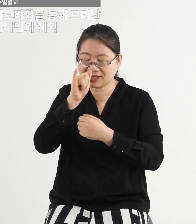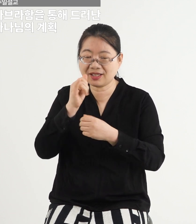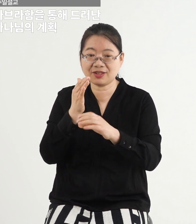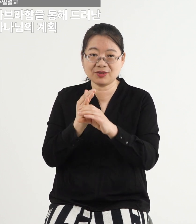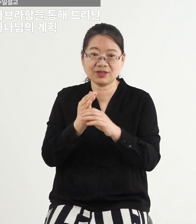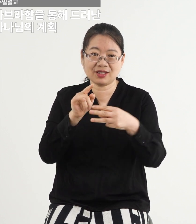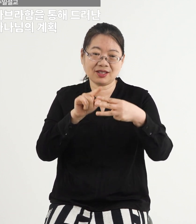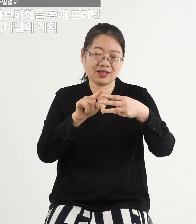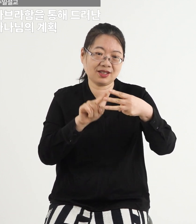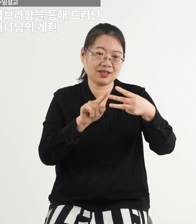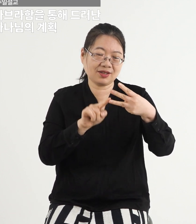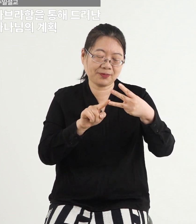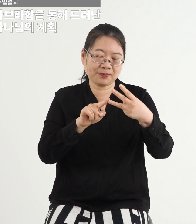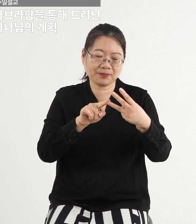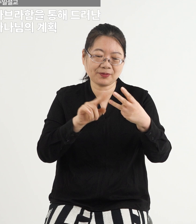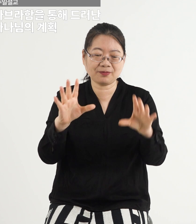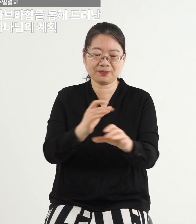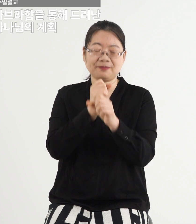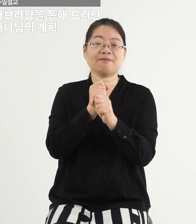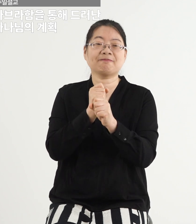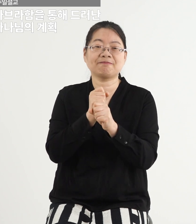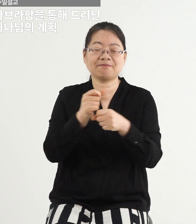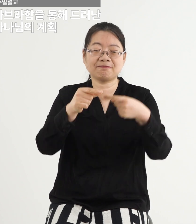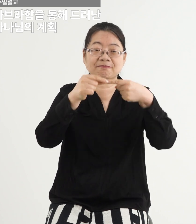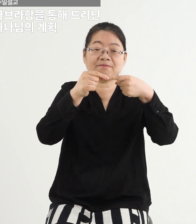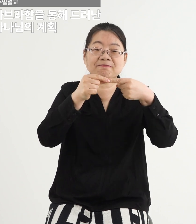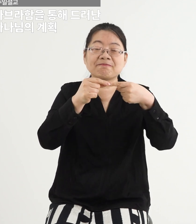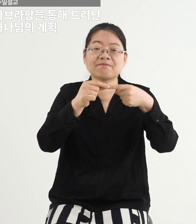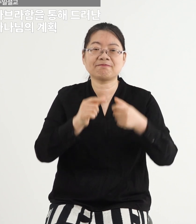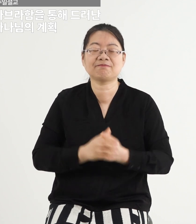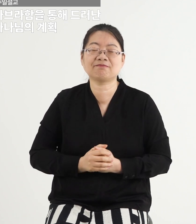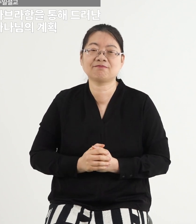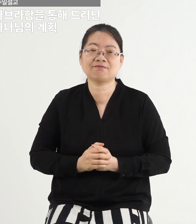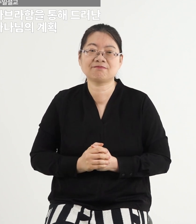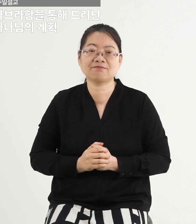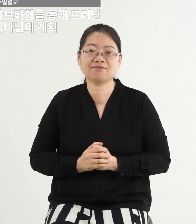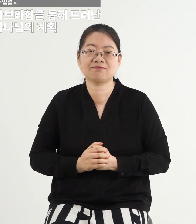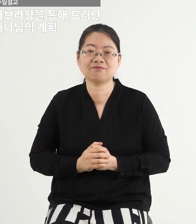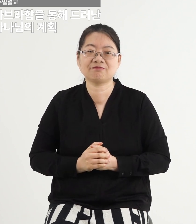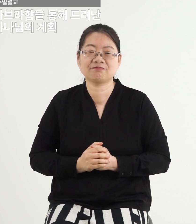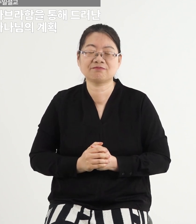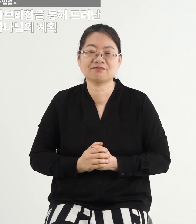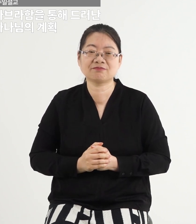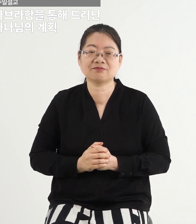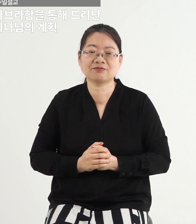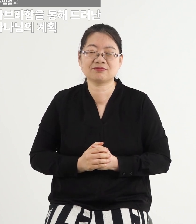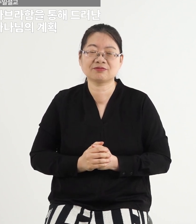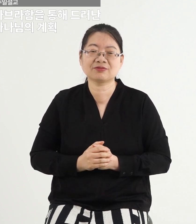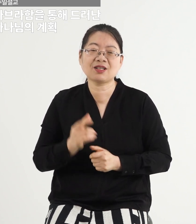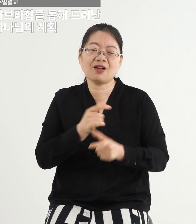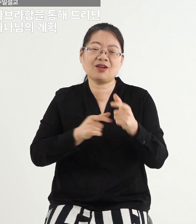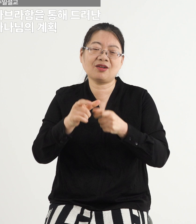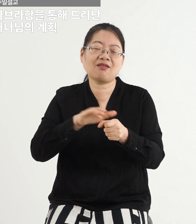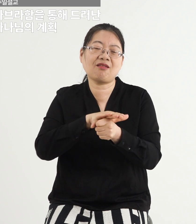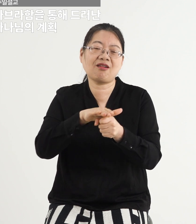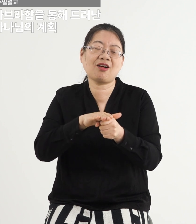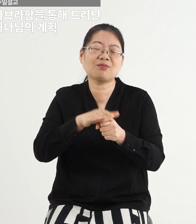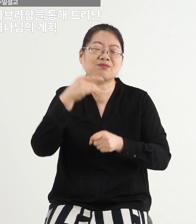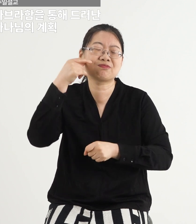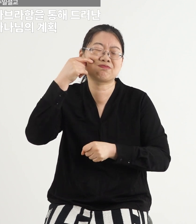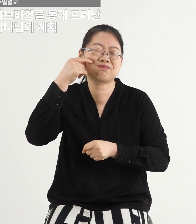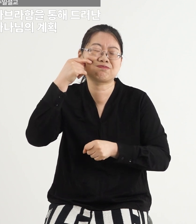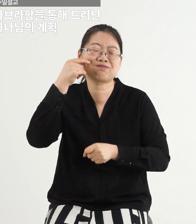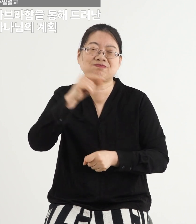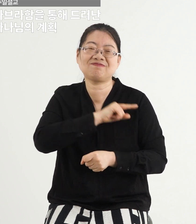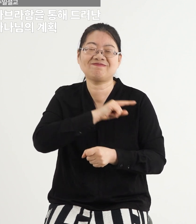3가지를 딱 걸러냈습니다. 첫 번째가 좀 더 사랑하지 못했던 것들이